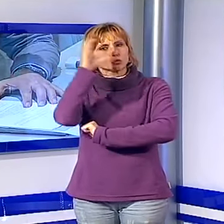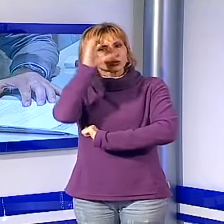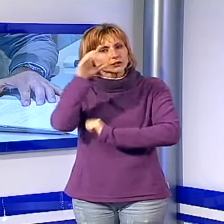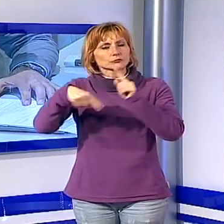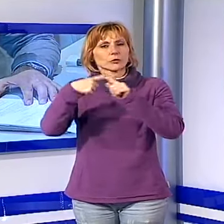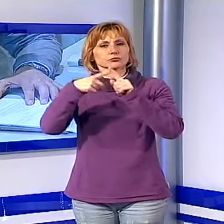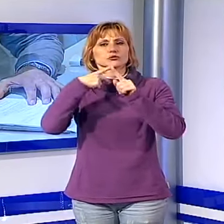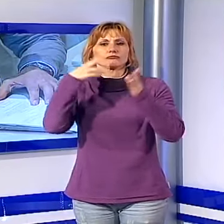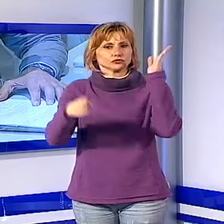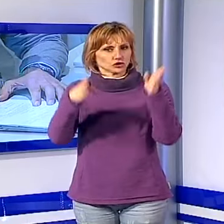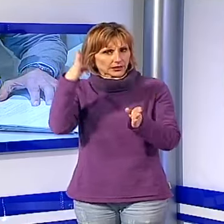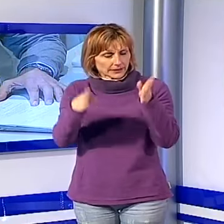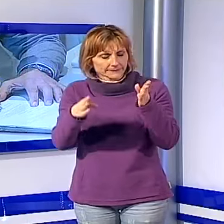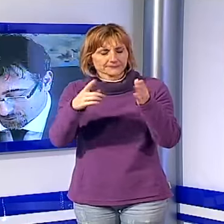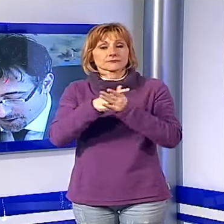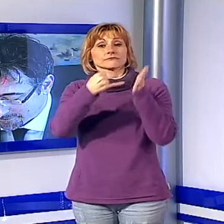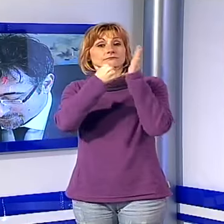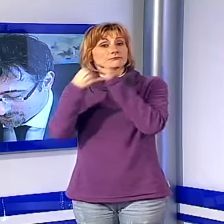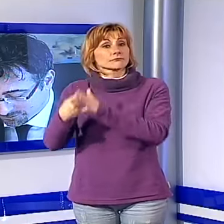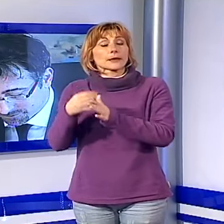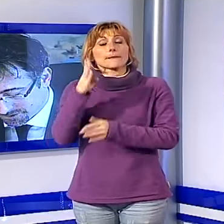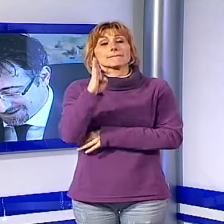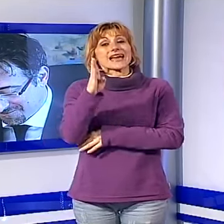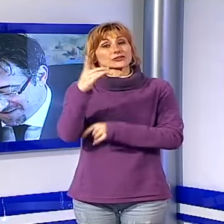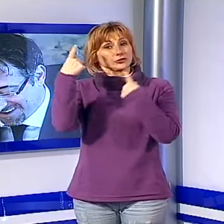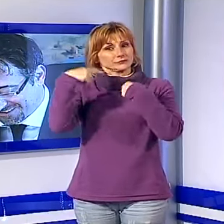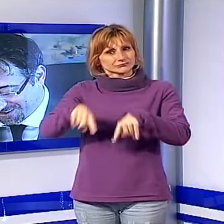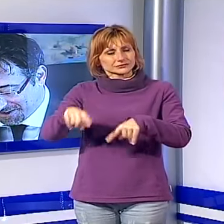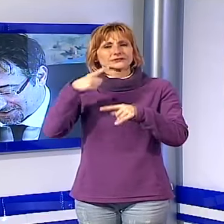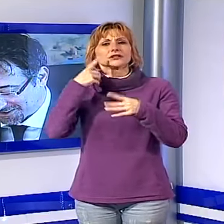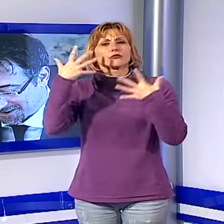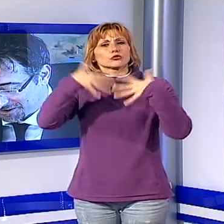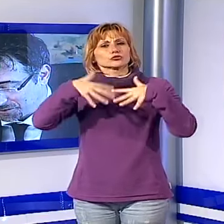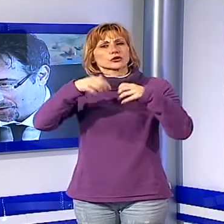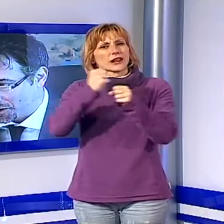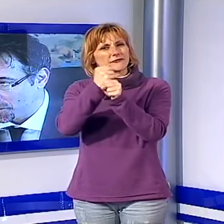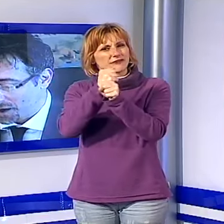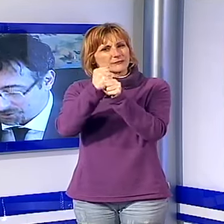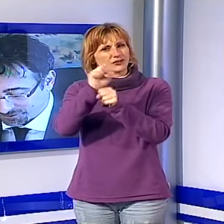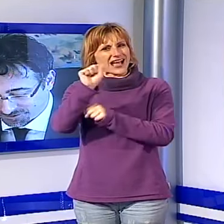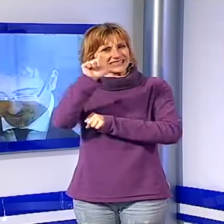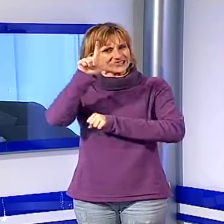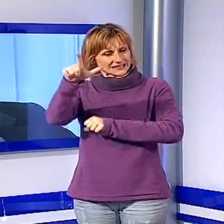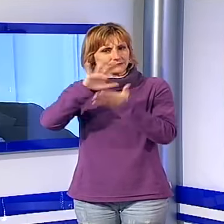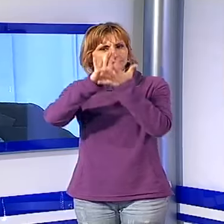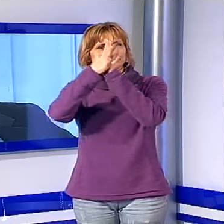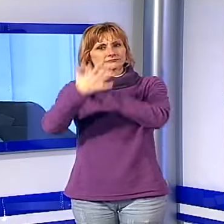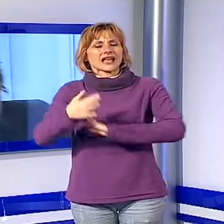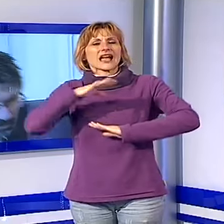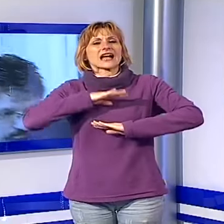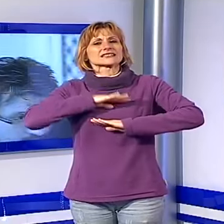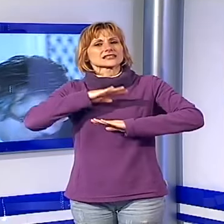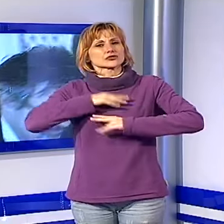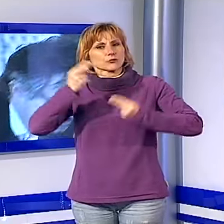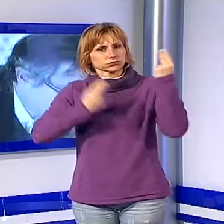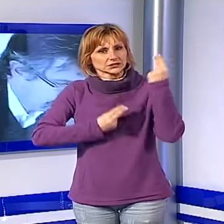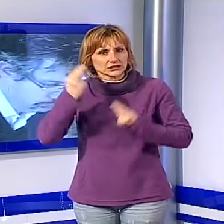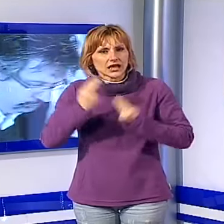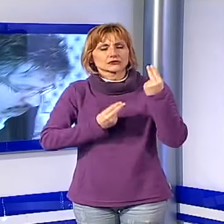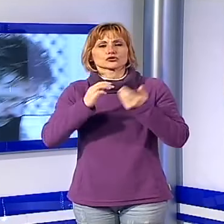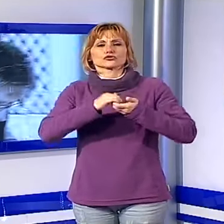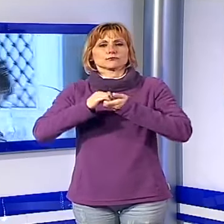polizia municipale. Infine Lorenzo Bertoli, funzionario del settore farmacie della ASL, è il nuovo assessore a bilancio, società